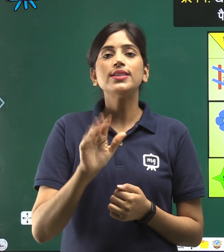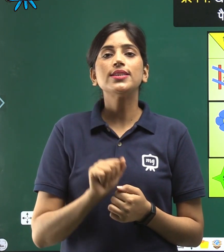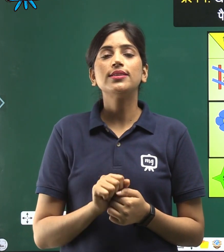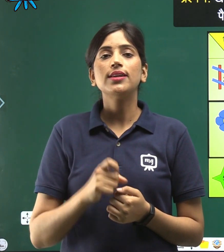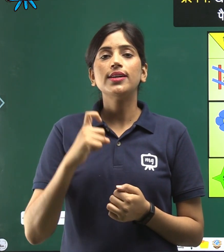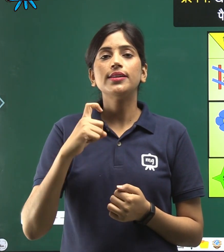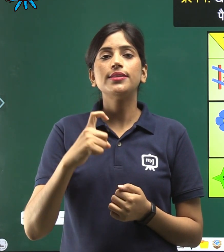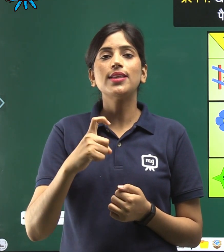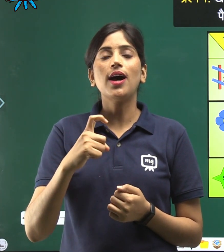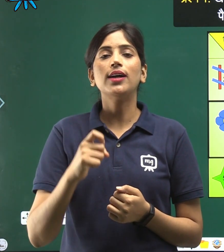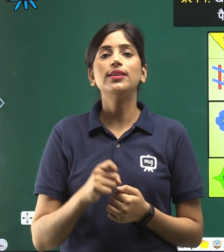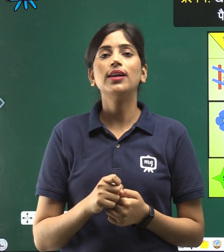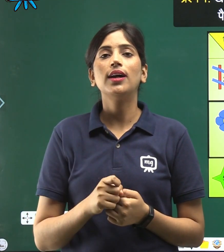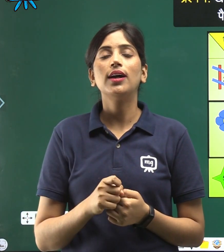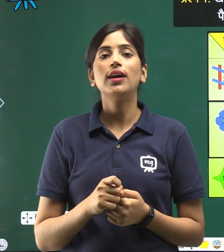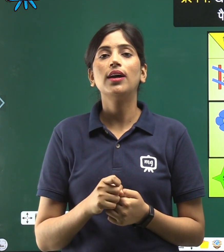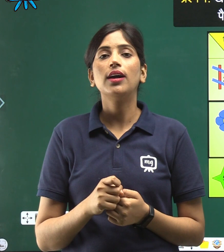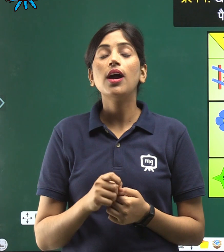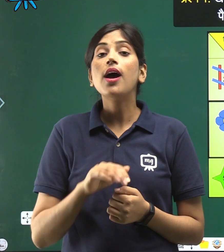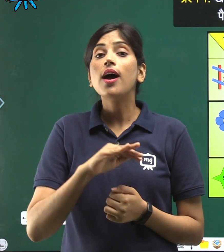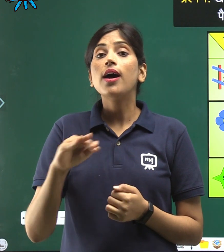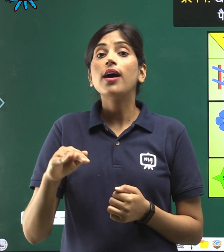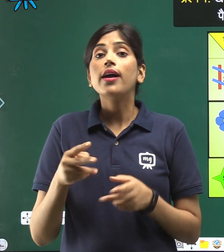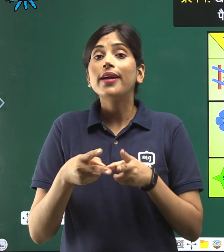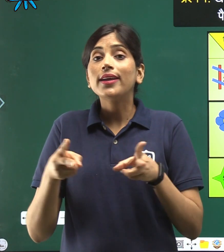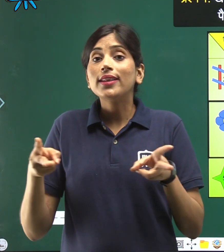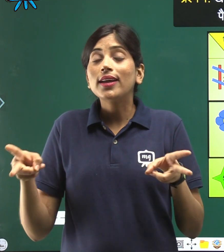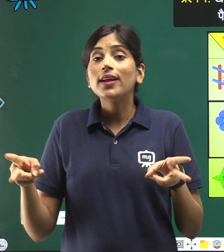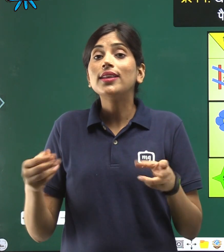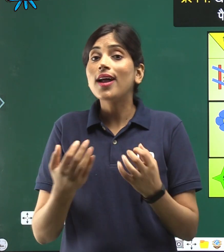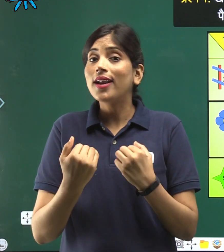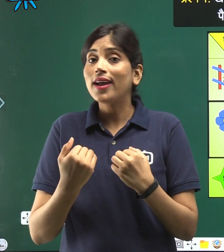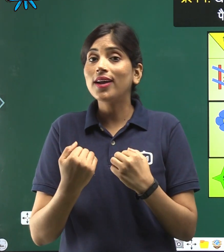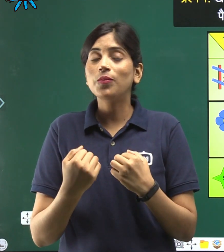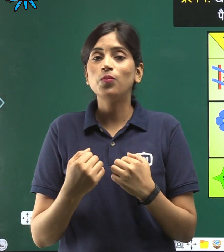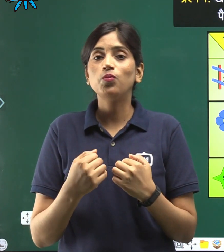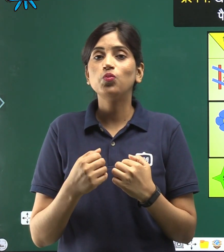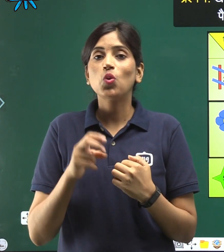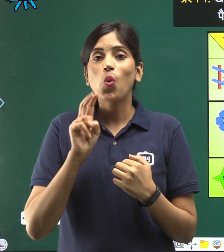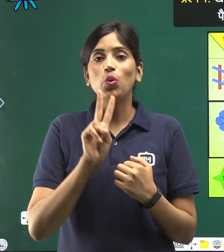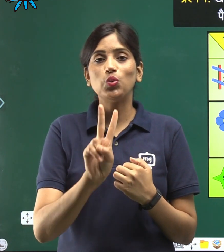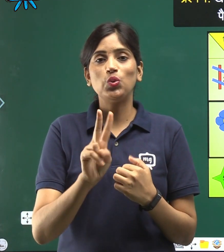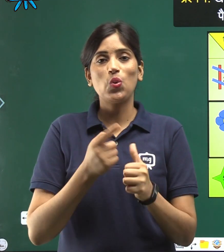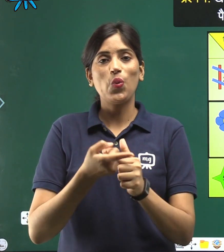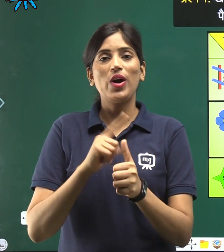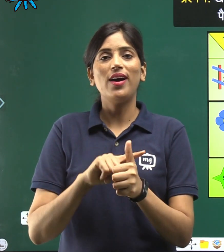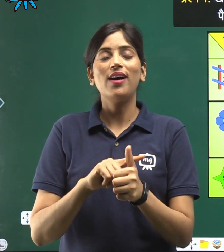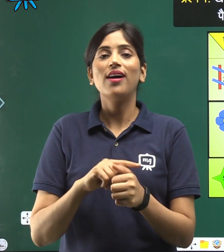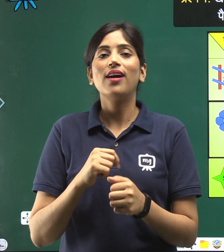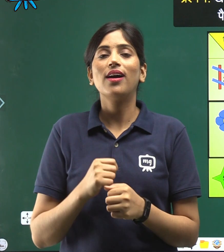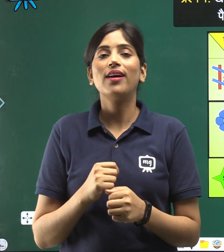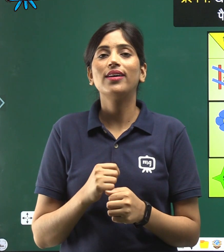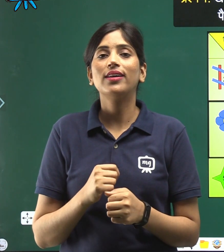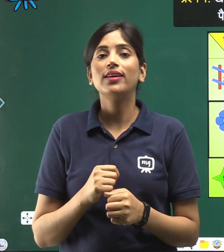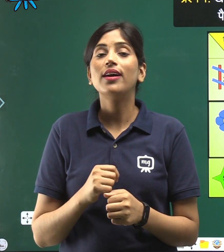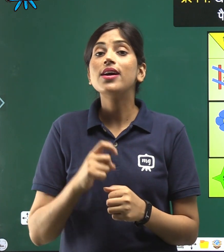5 7, बच्चों इसमें कितने का अंतर आ रहा है? 2 का।